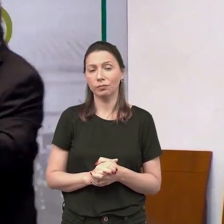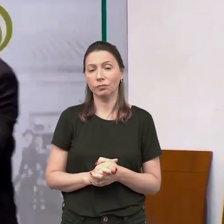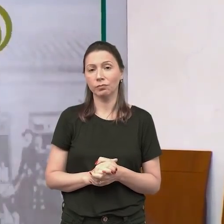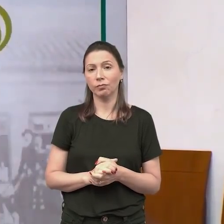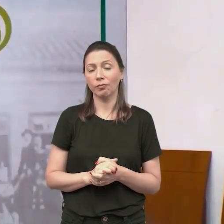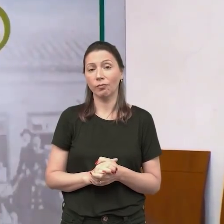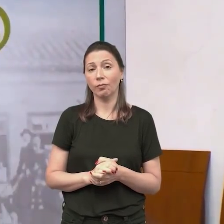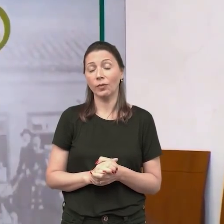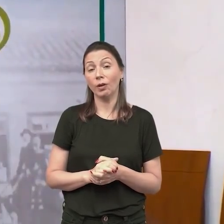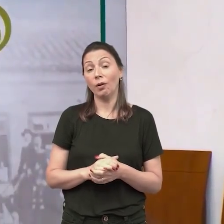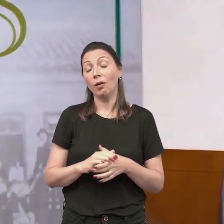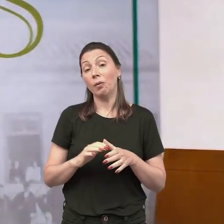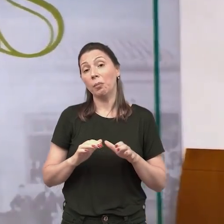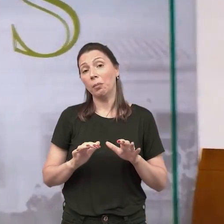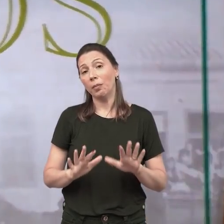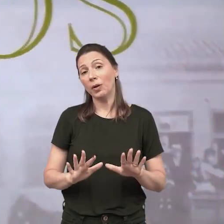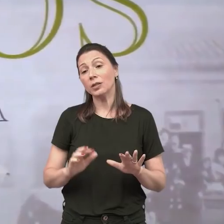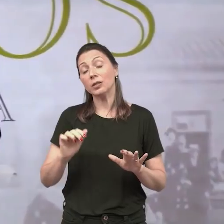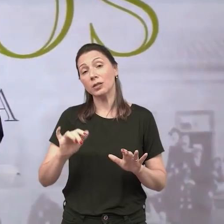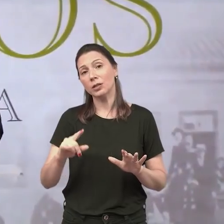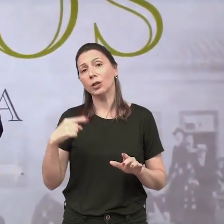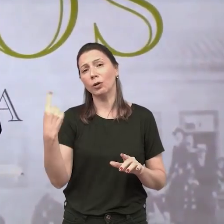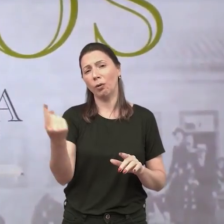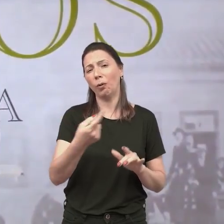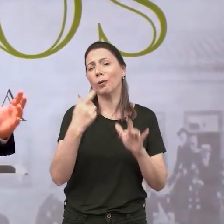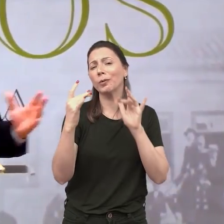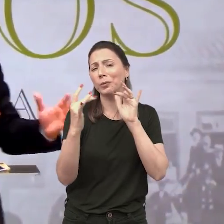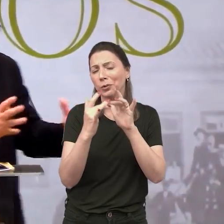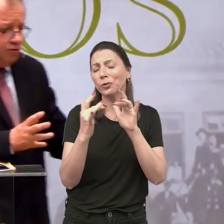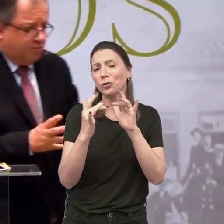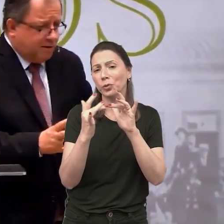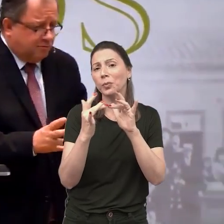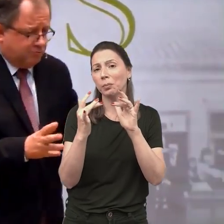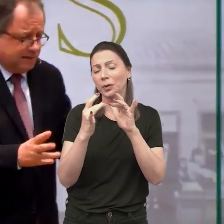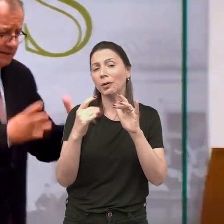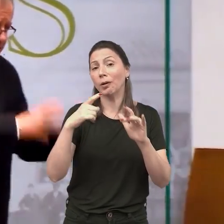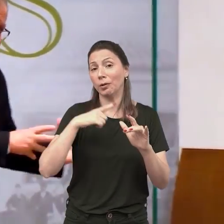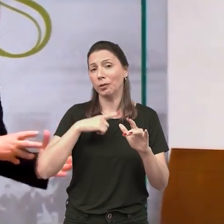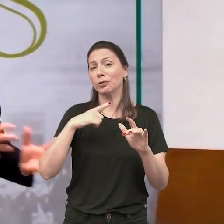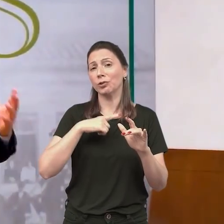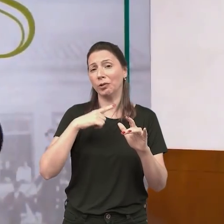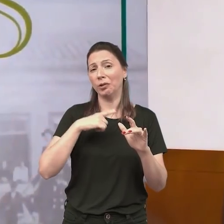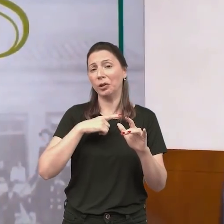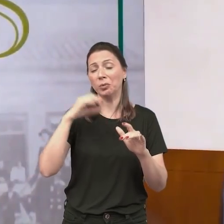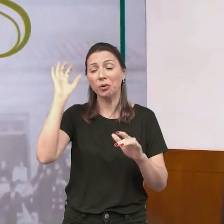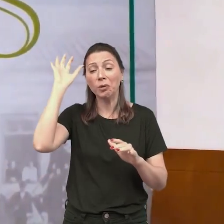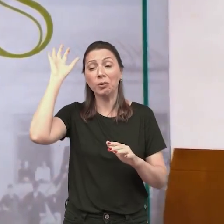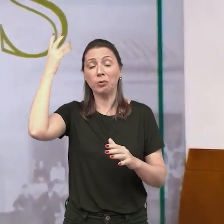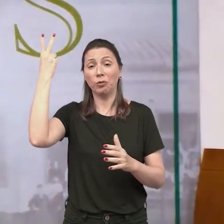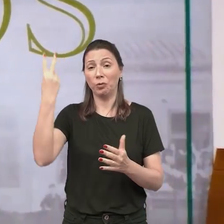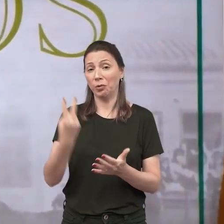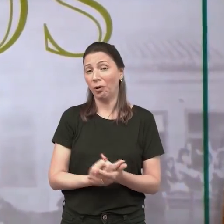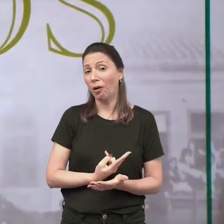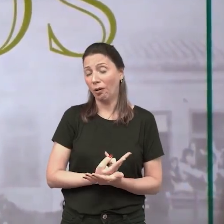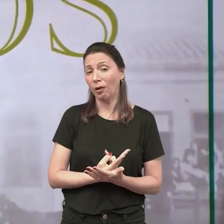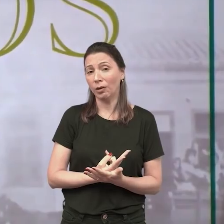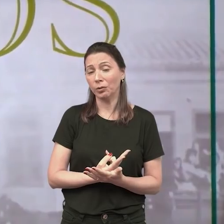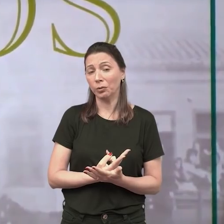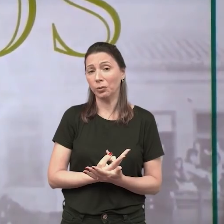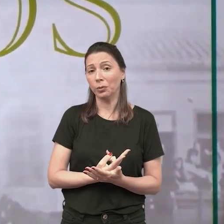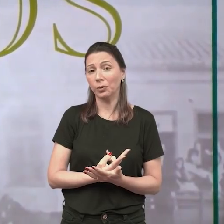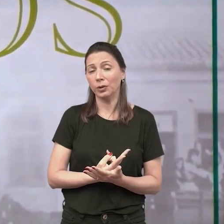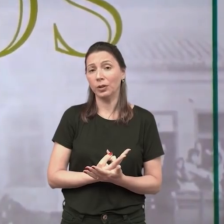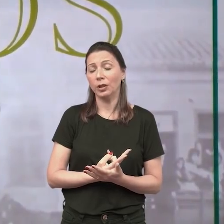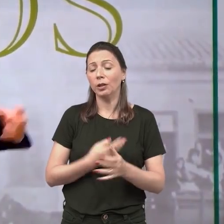Mas quando a gente tem intimidade com o Senhor, ou quando você toma uma decisão errada e você busca a presença do Senhor, Deus